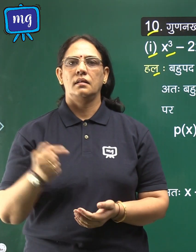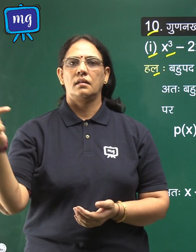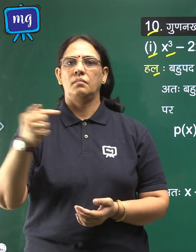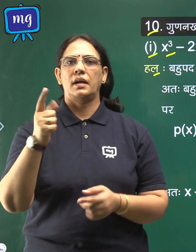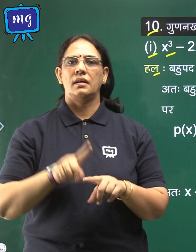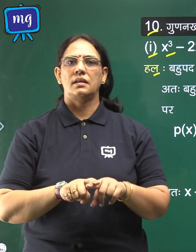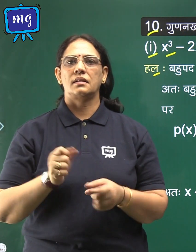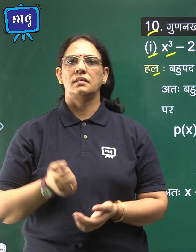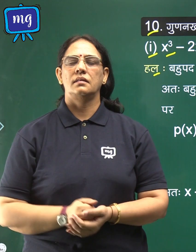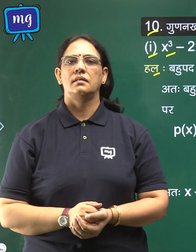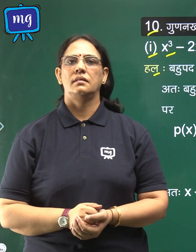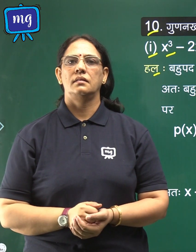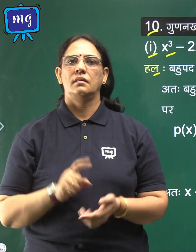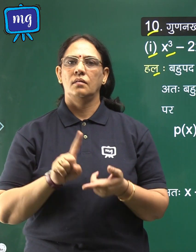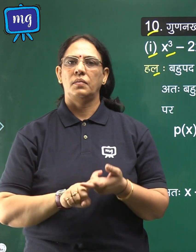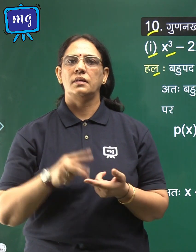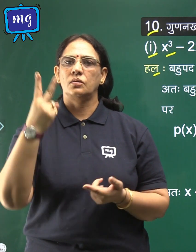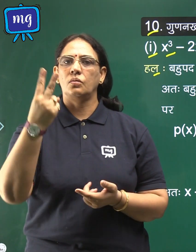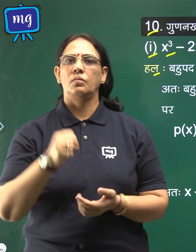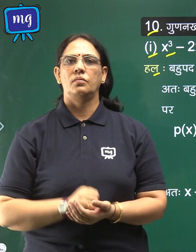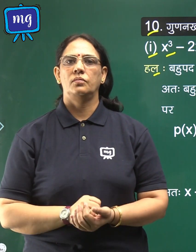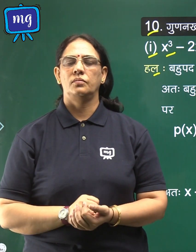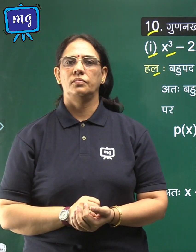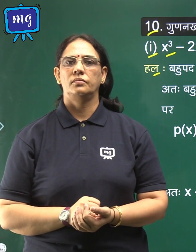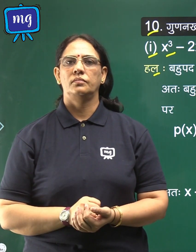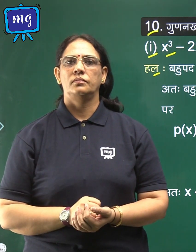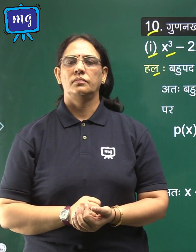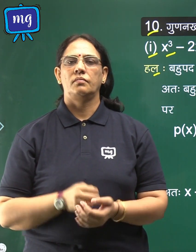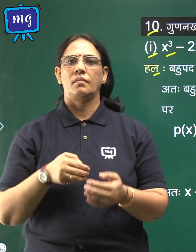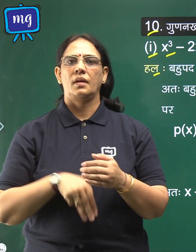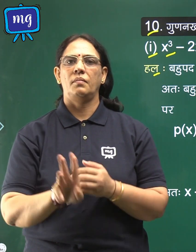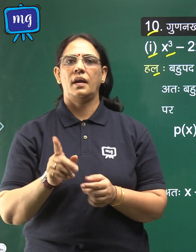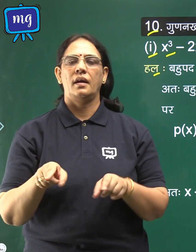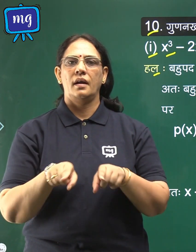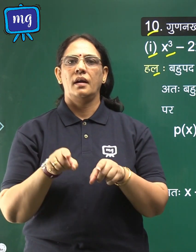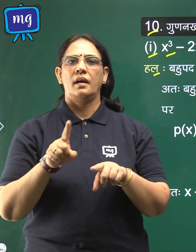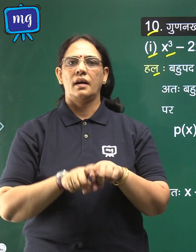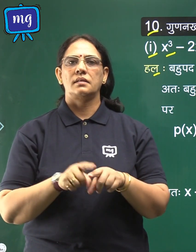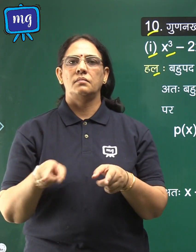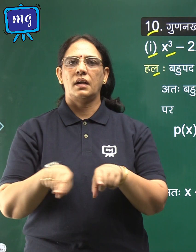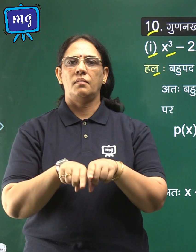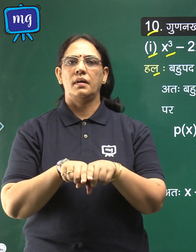माइनस एक्स प्लस दो में एक्स बराबर